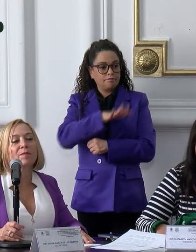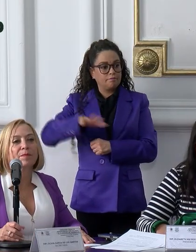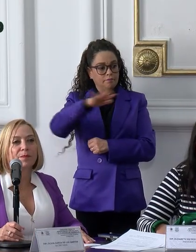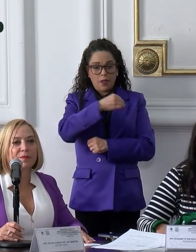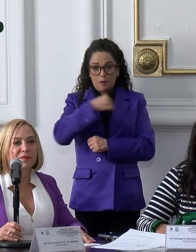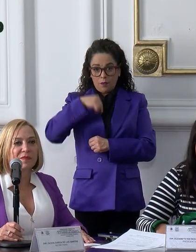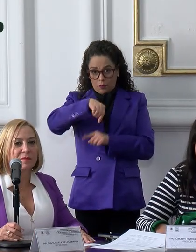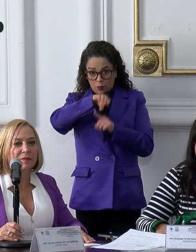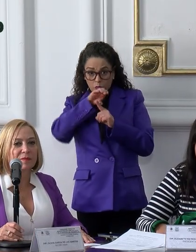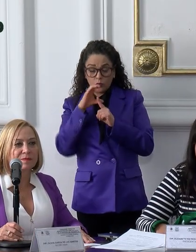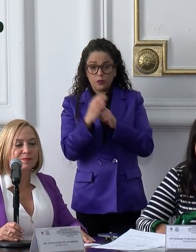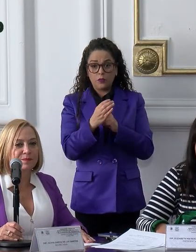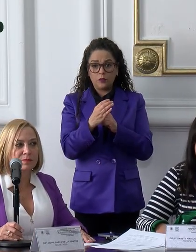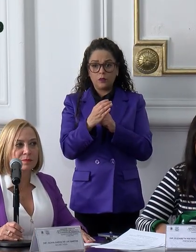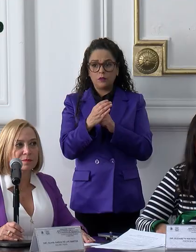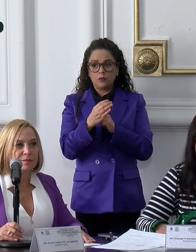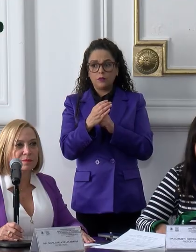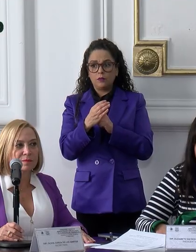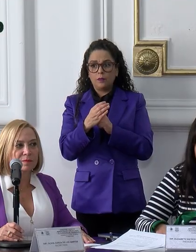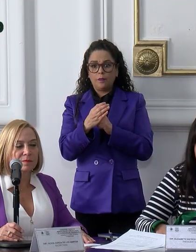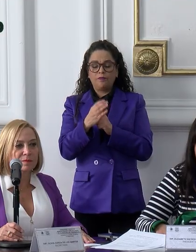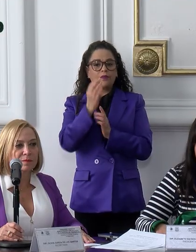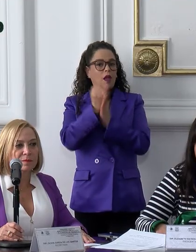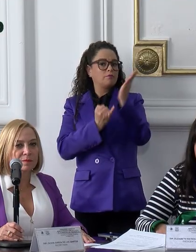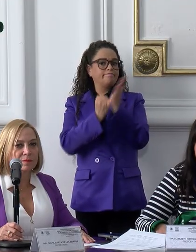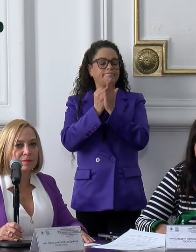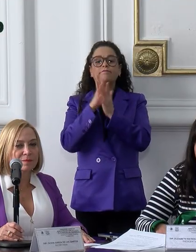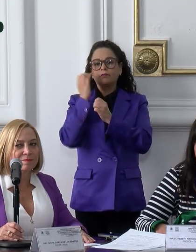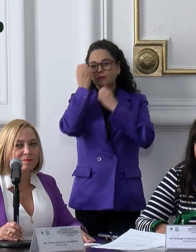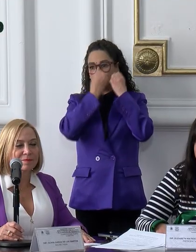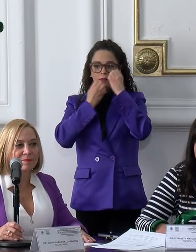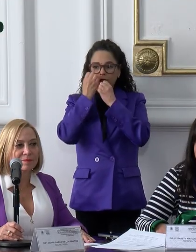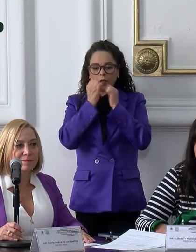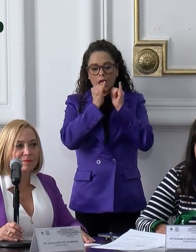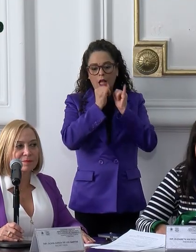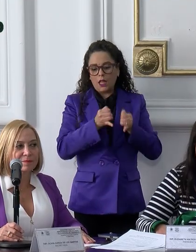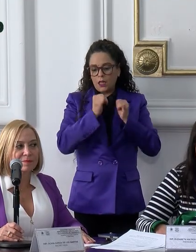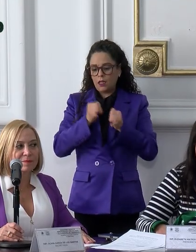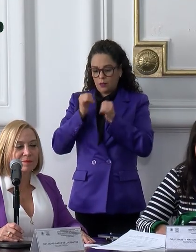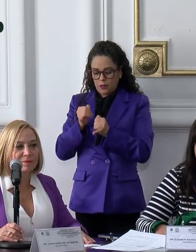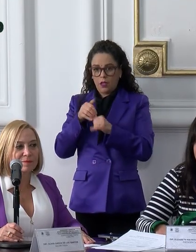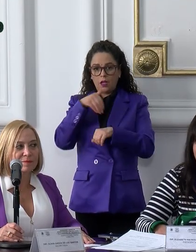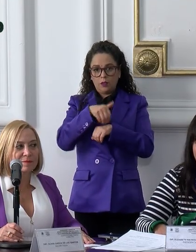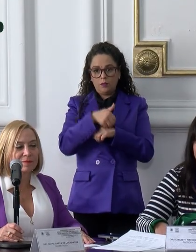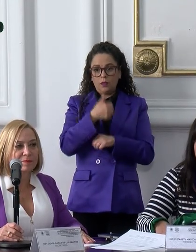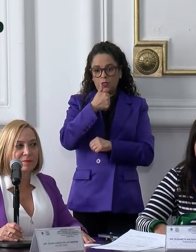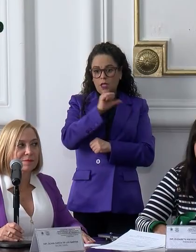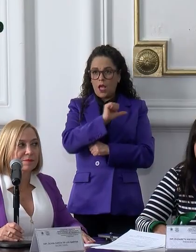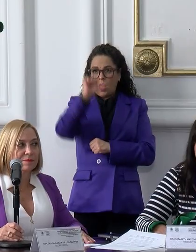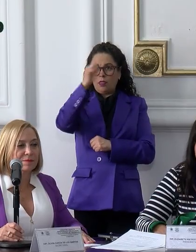integrantes de estas comisiones dictaminadoras emitimos una evaluación en lo individual en una escala del 6 al 10 por cada persona